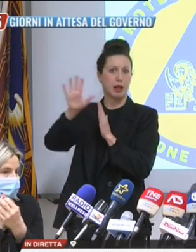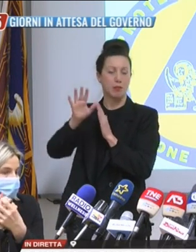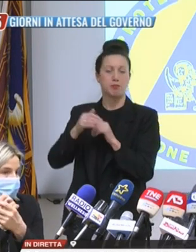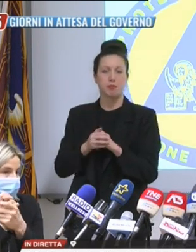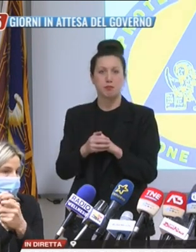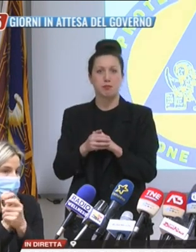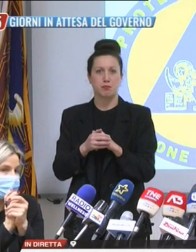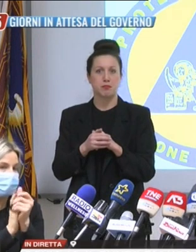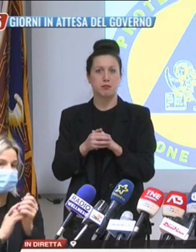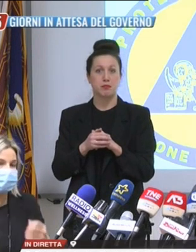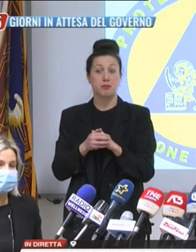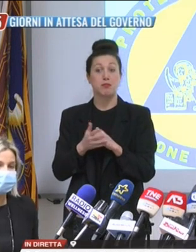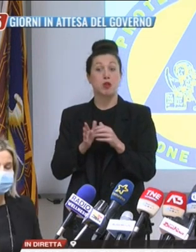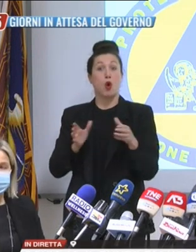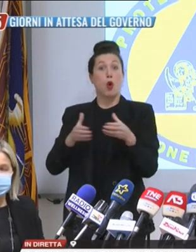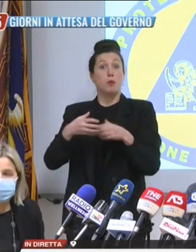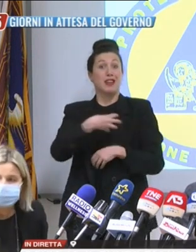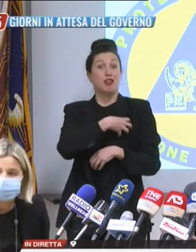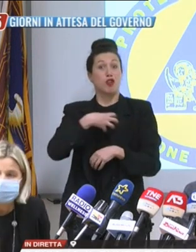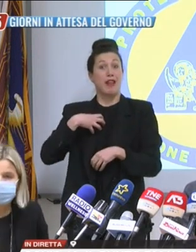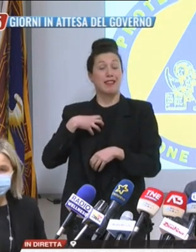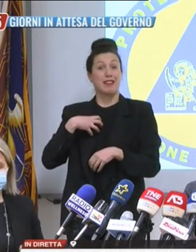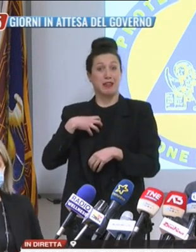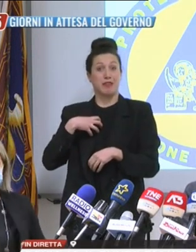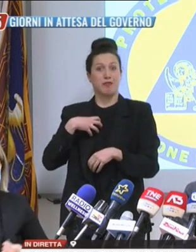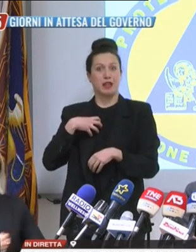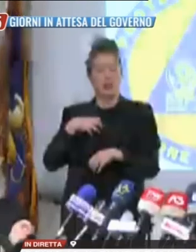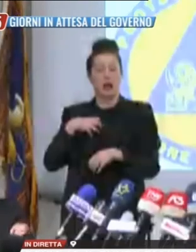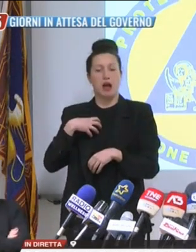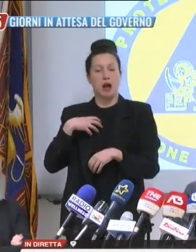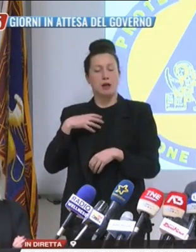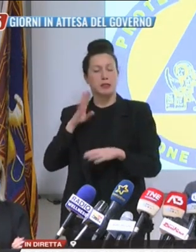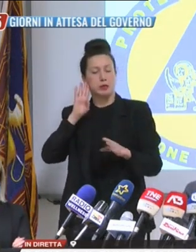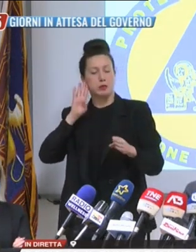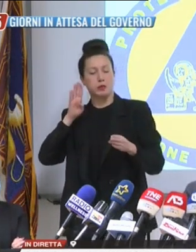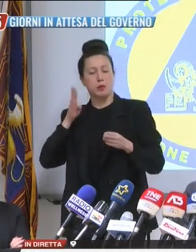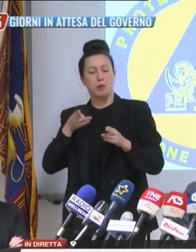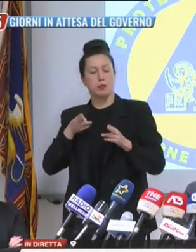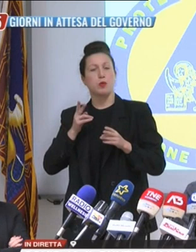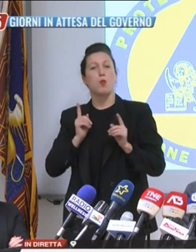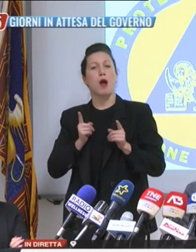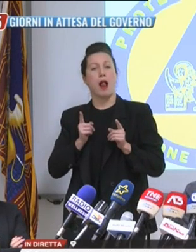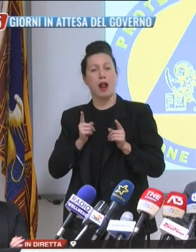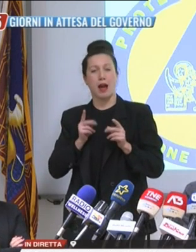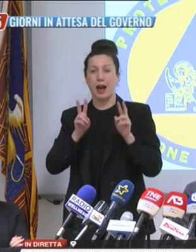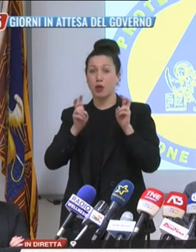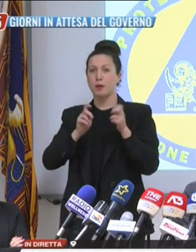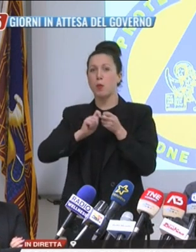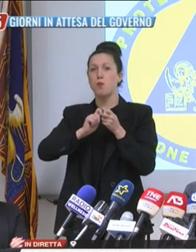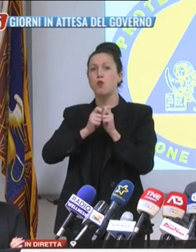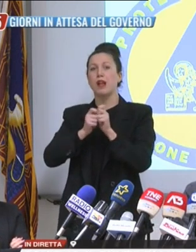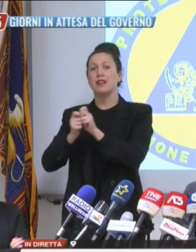presente anche nella comunità scientifica, il tema delle mutazioni. E sulle mutazioni si